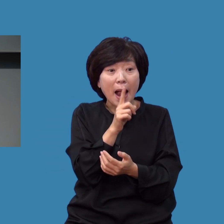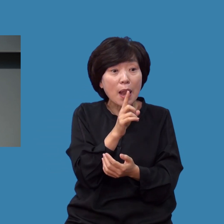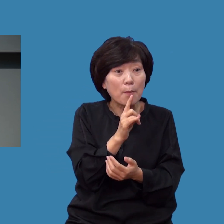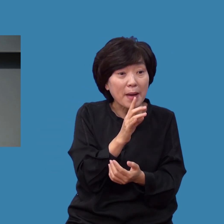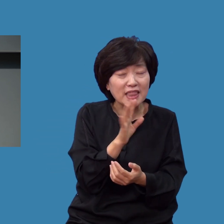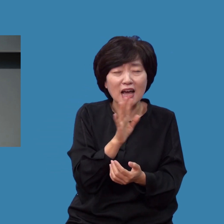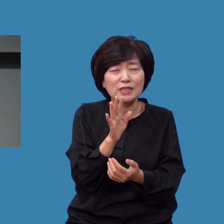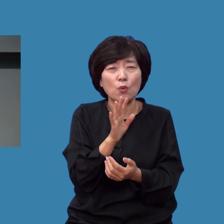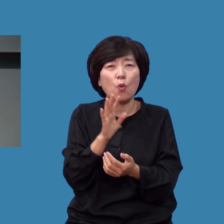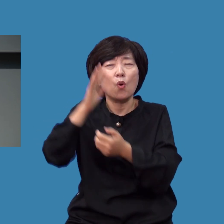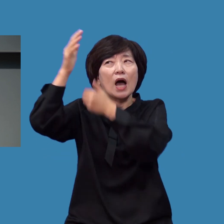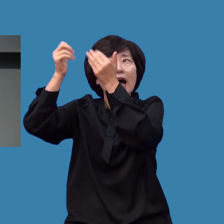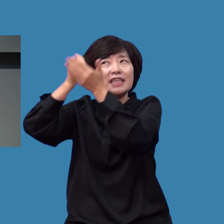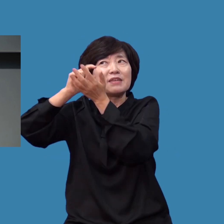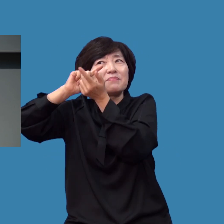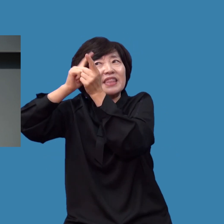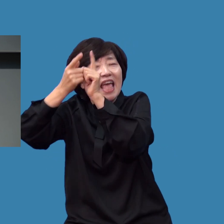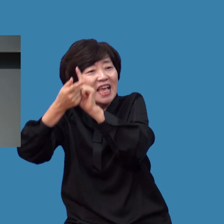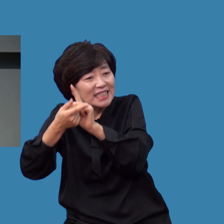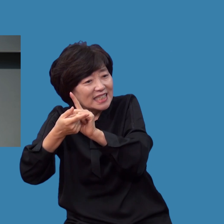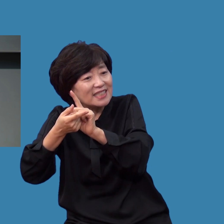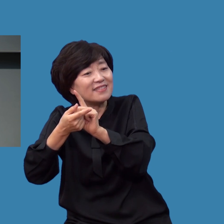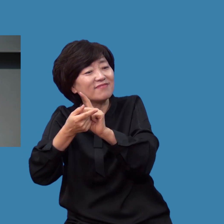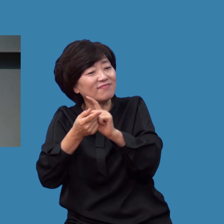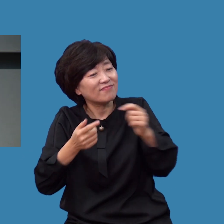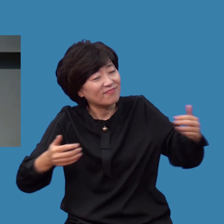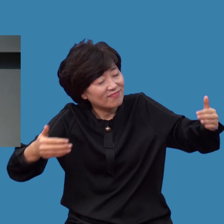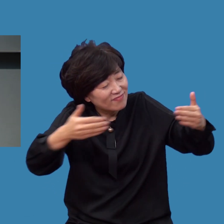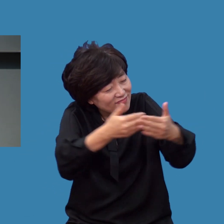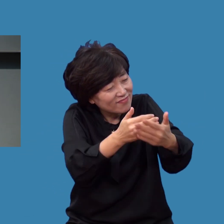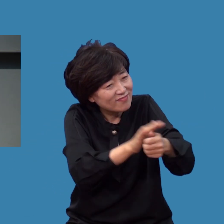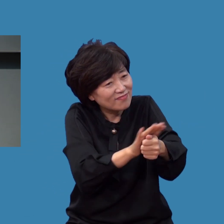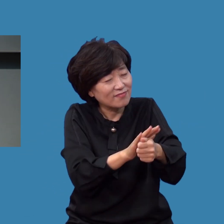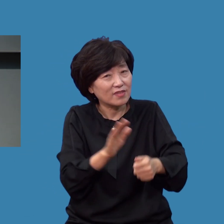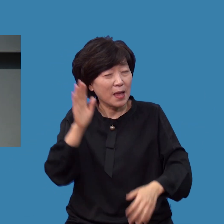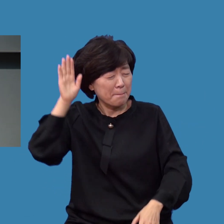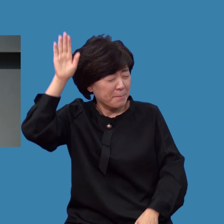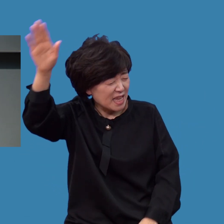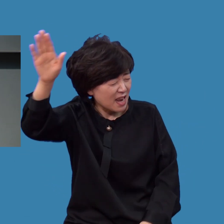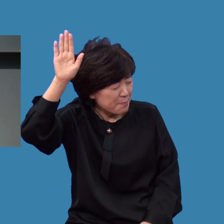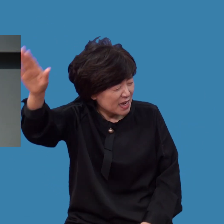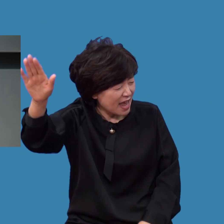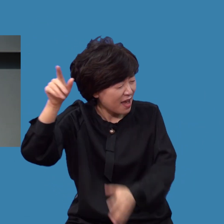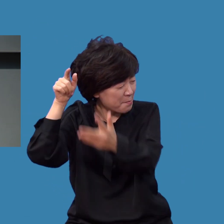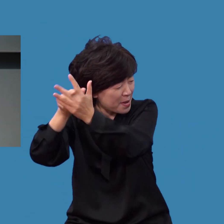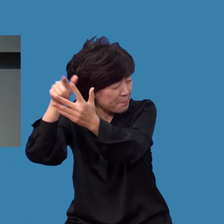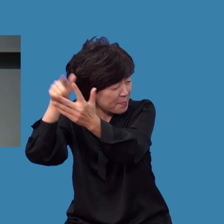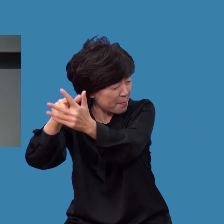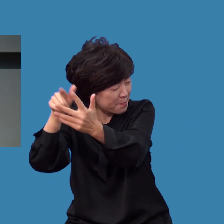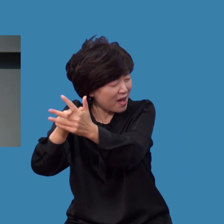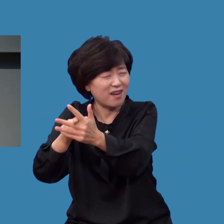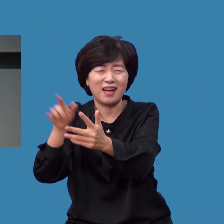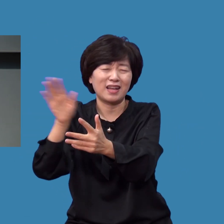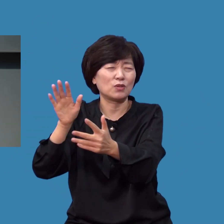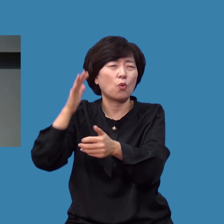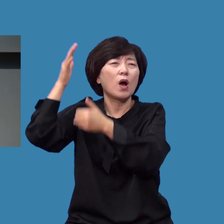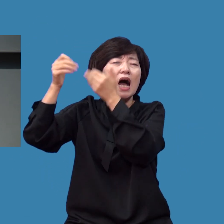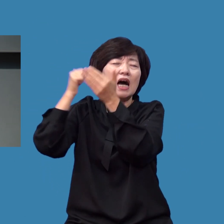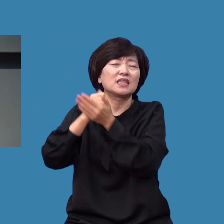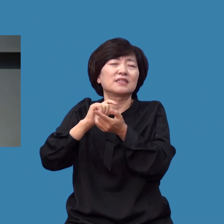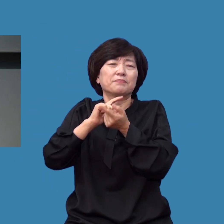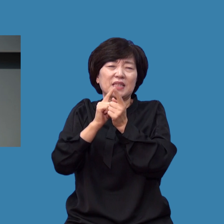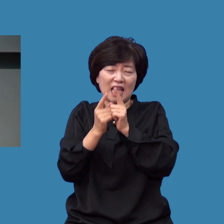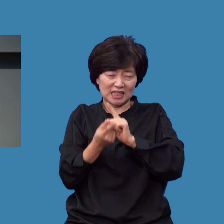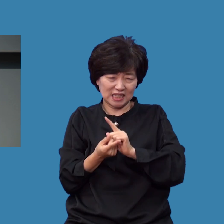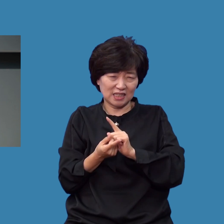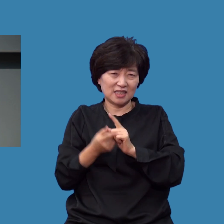하나님을 대언하는 것이 예언이야. 그러니까 예언은 미래 일을 하는 것이 예언이 아니에요. 하나님을 대언하는 거예요. 그래서 하나님께서